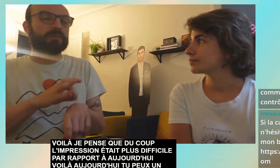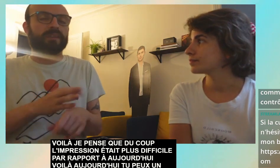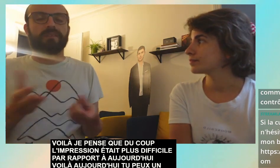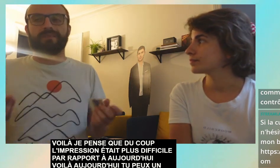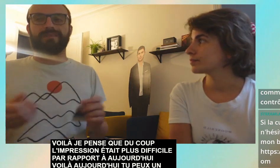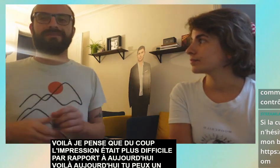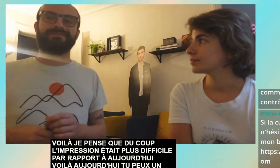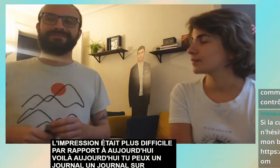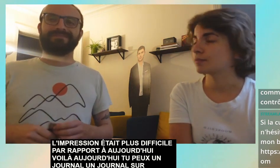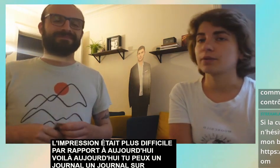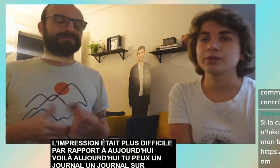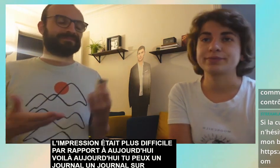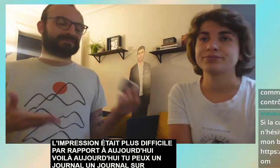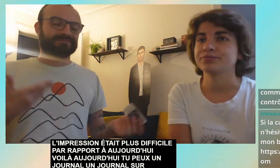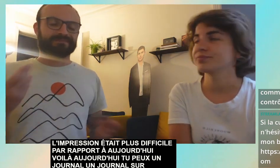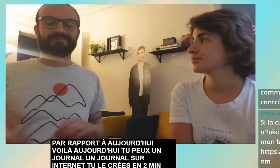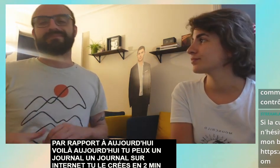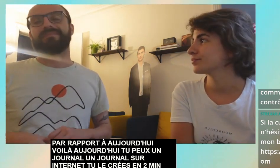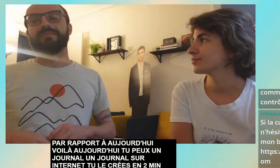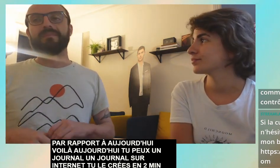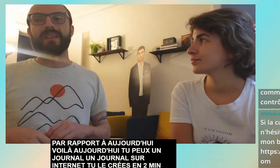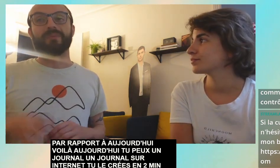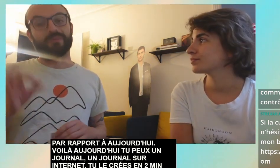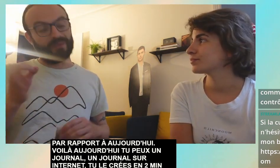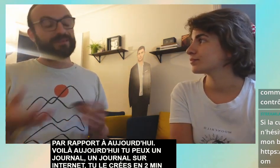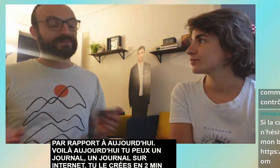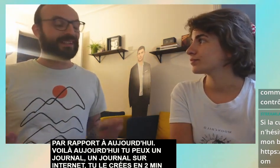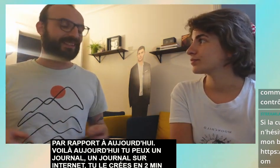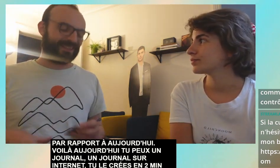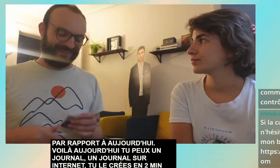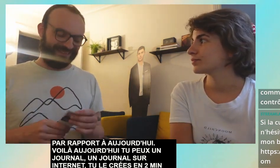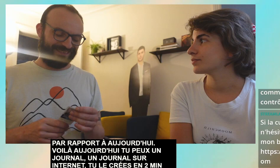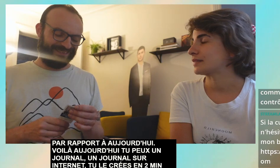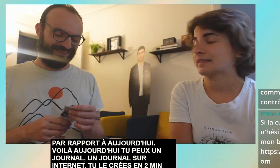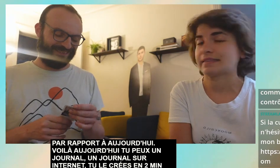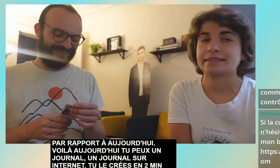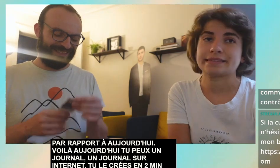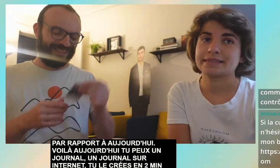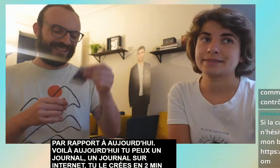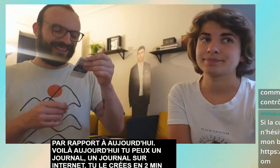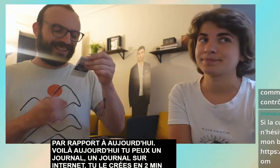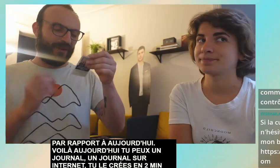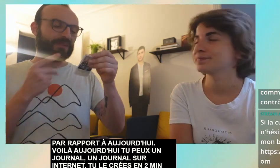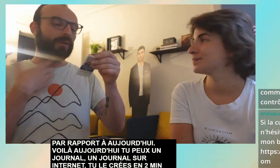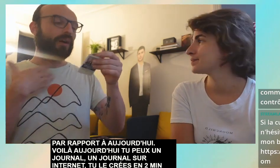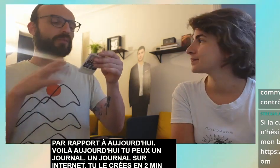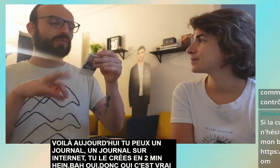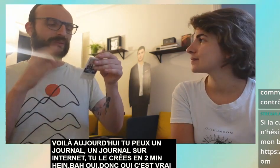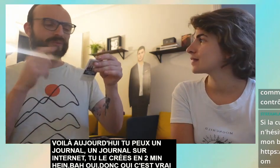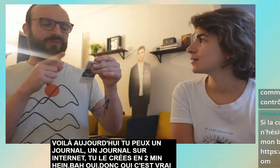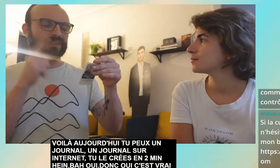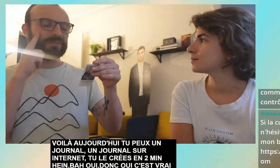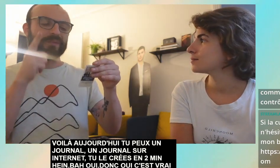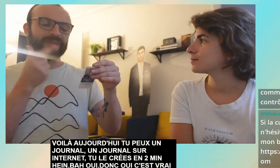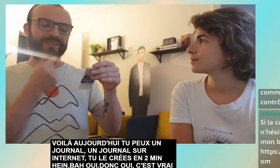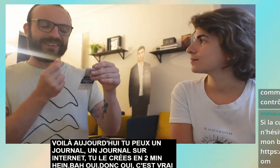Hein. Bah oui. Donc oui, c'est vrai que c'est. Donc oh, tu vas trouver, je pense, facile